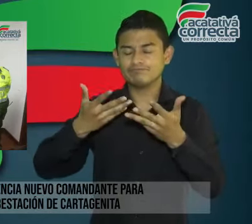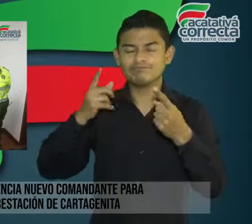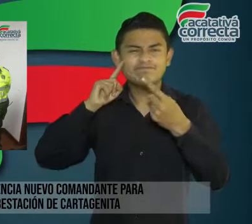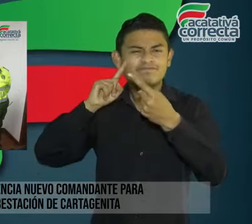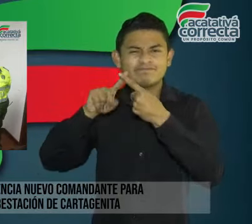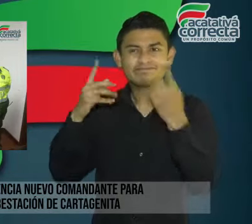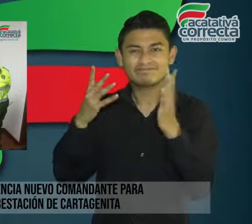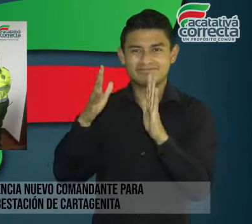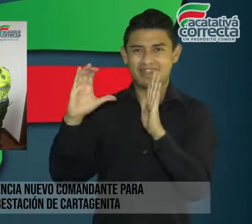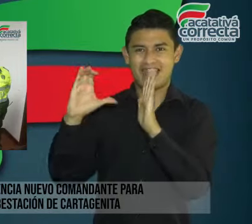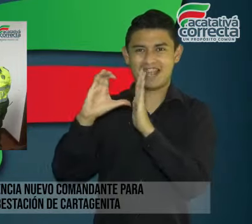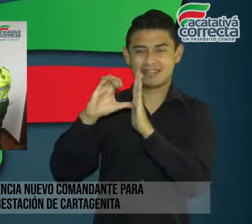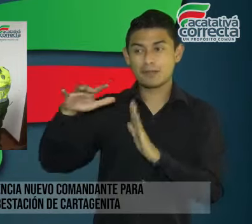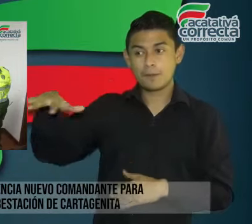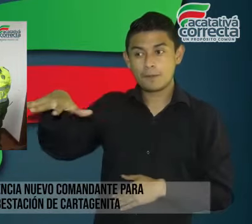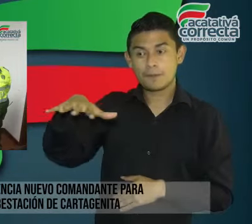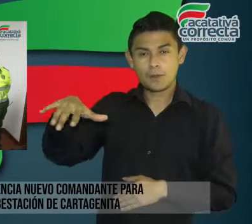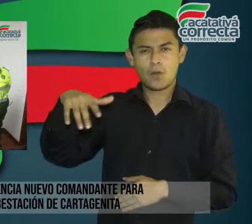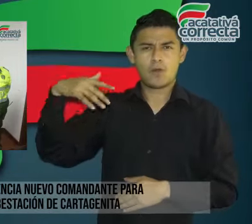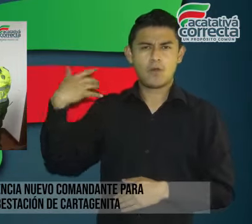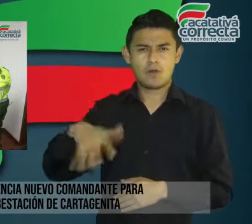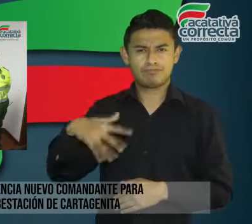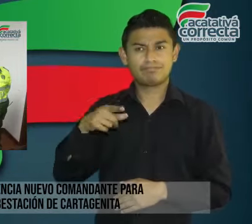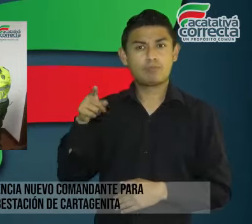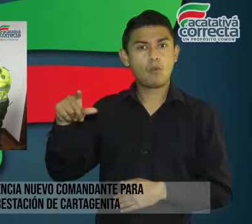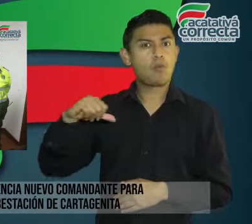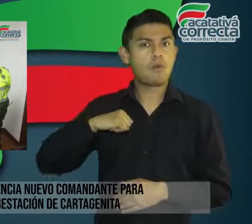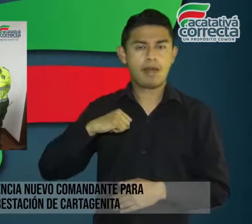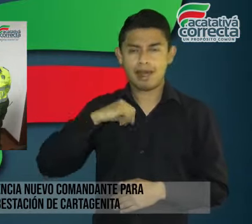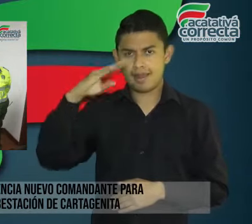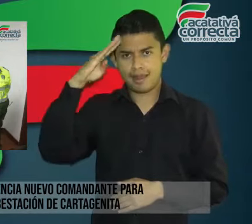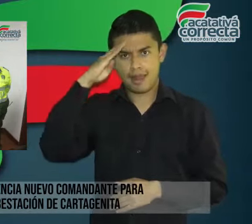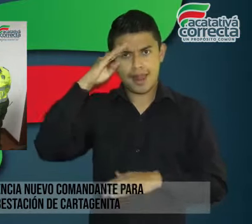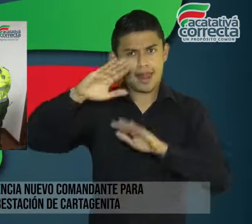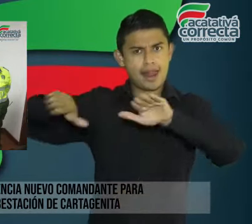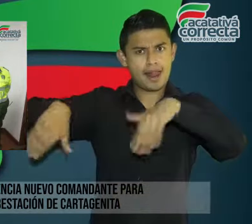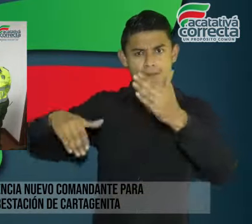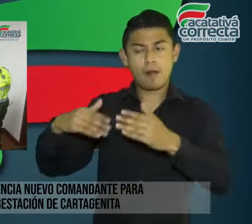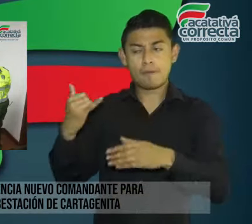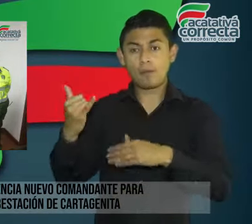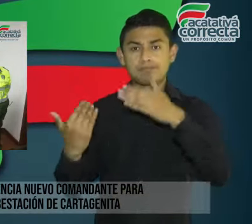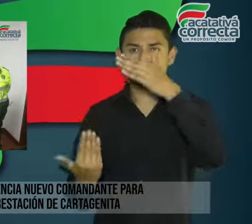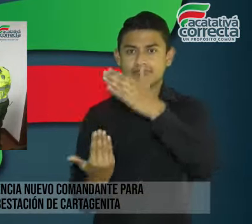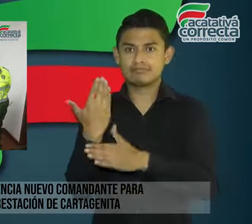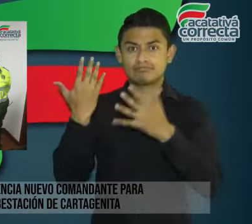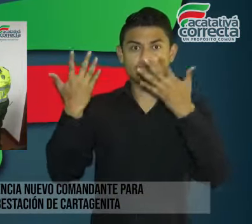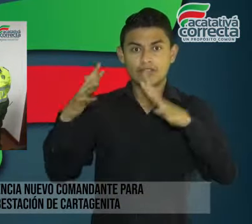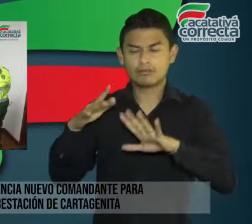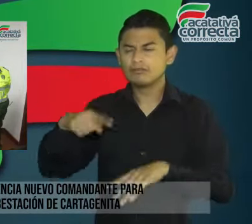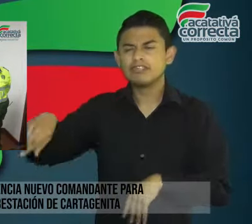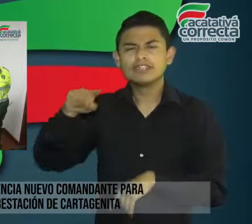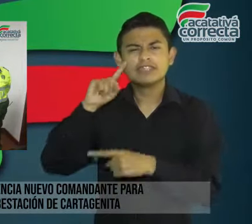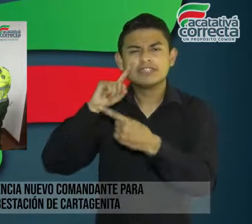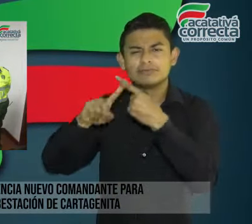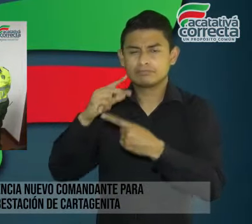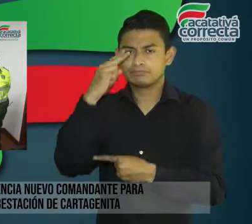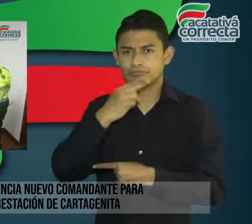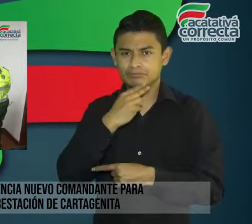presencia del comandante de estación de Facatativá, el mayor Óscar Hernández. Con amplia experiencia